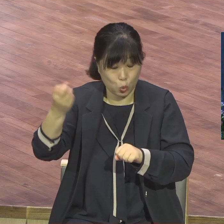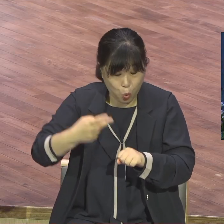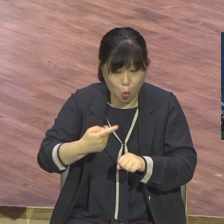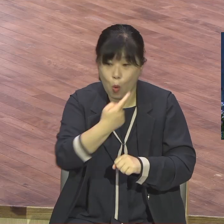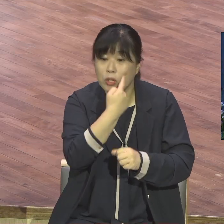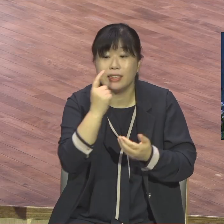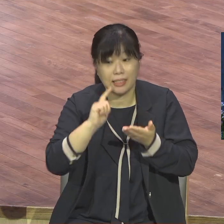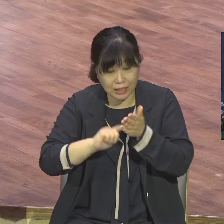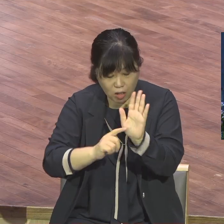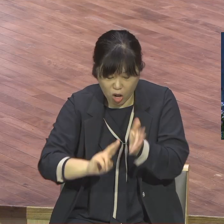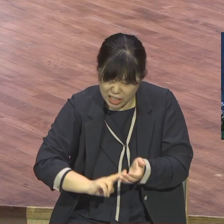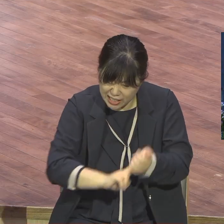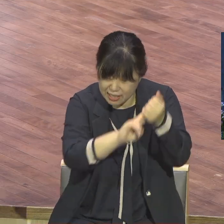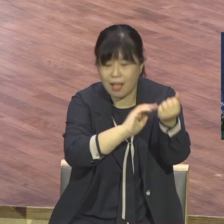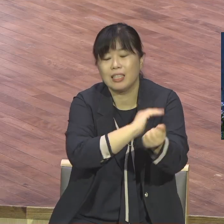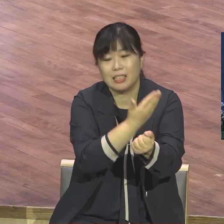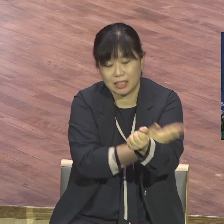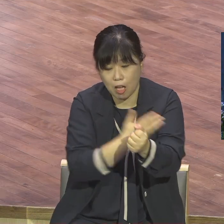성령의 능력으로 이루어졌으며